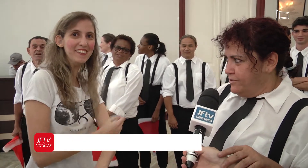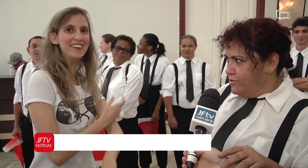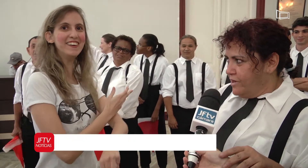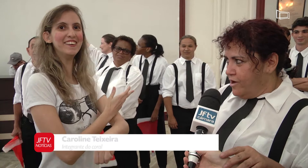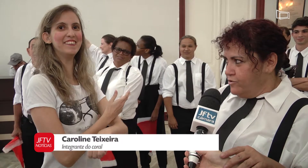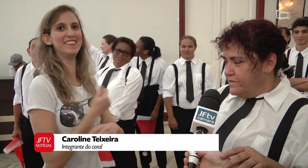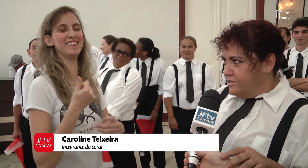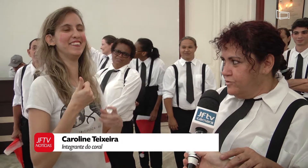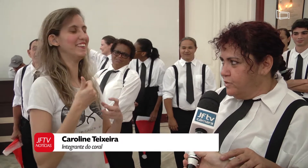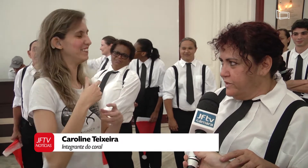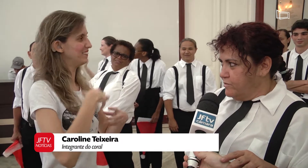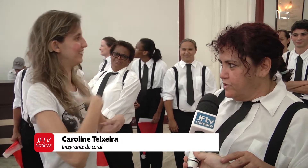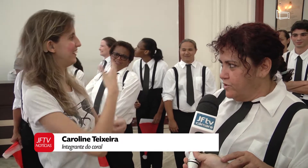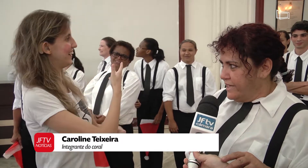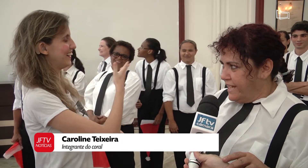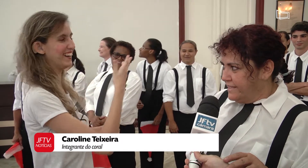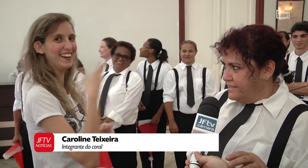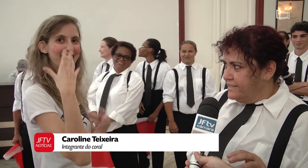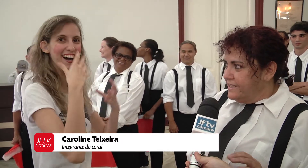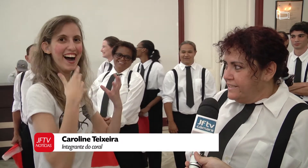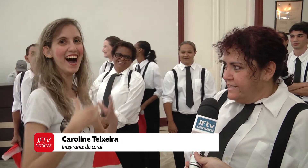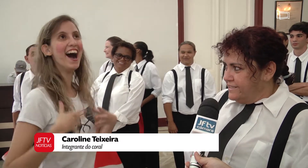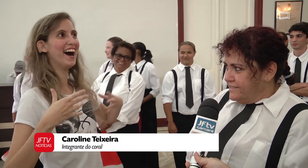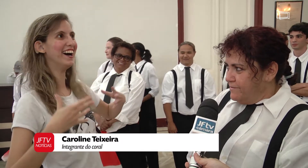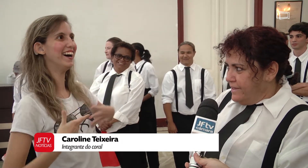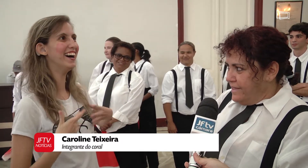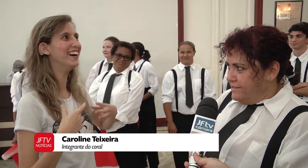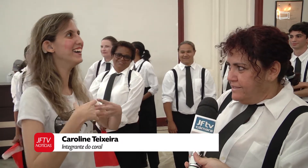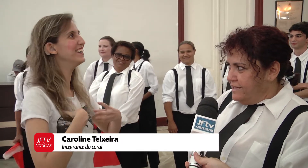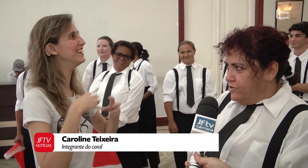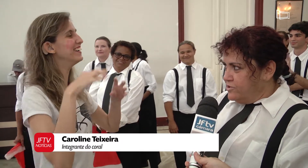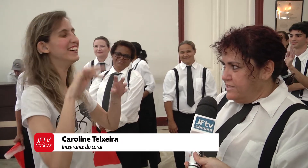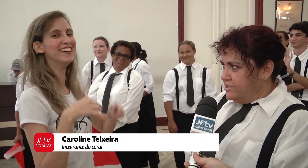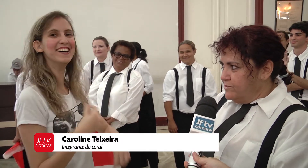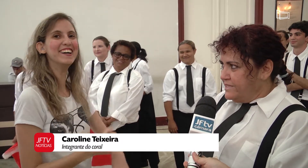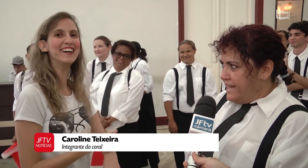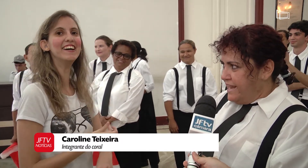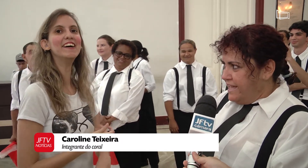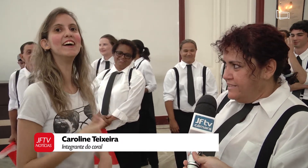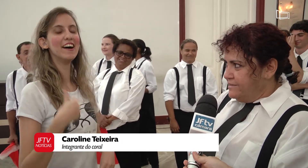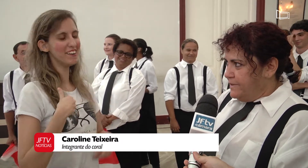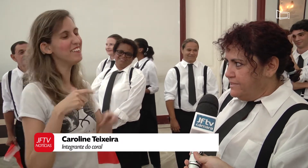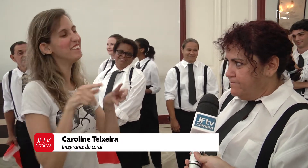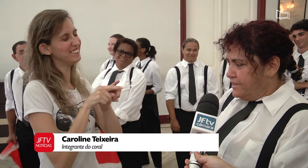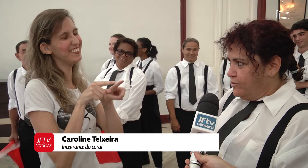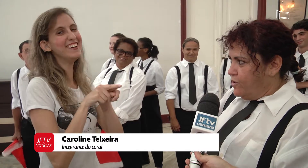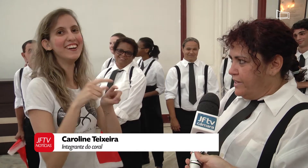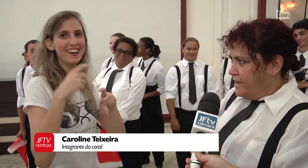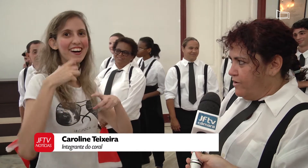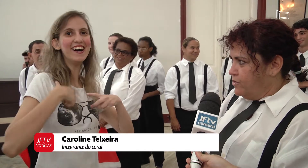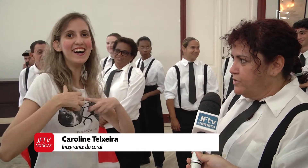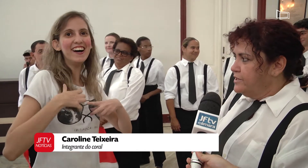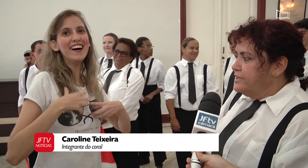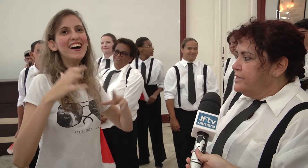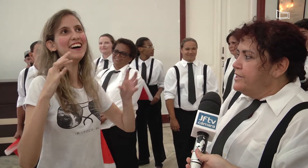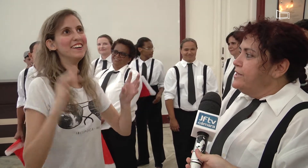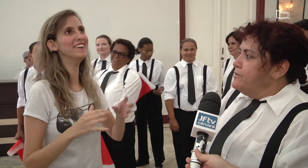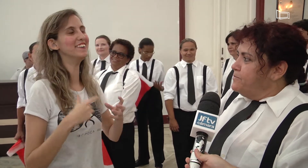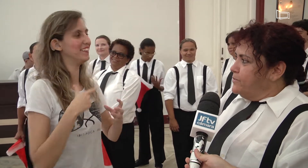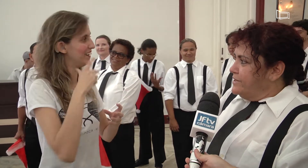de participar do coral, eu me sinto muito emocionada. eles também... Nós nos sentimos alegres em participar do coral,